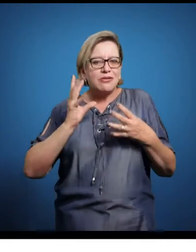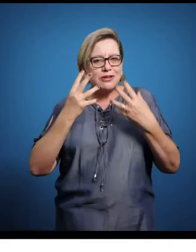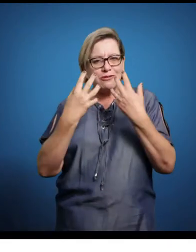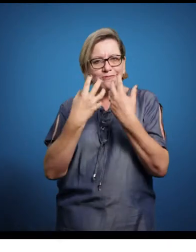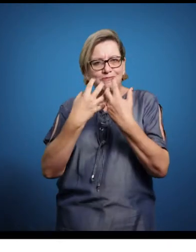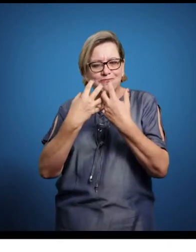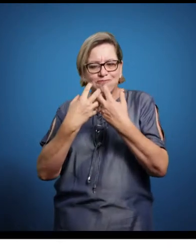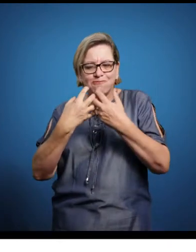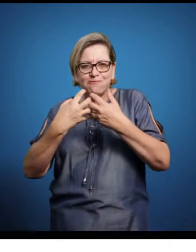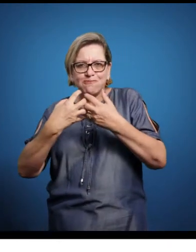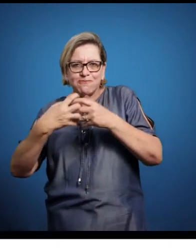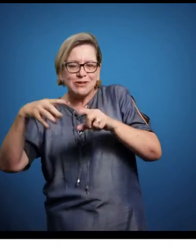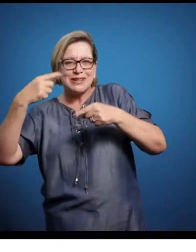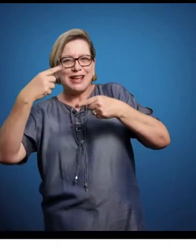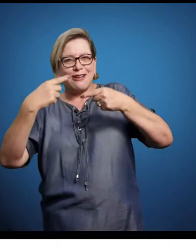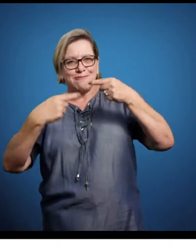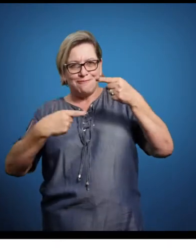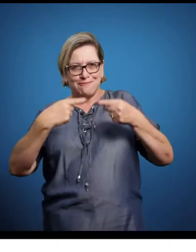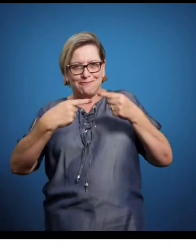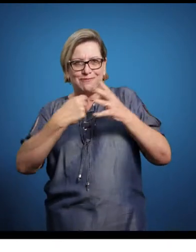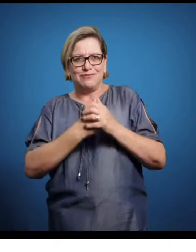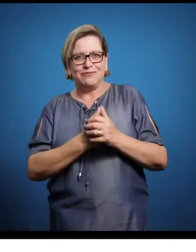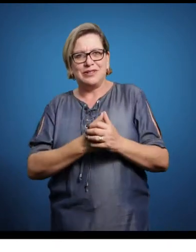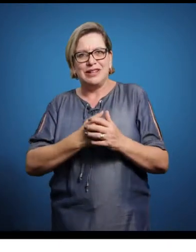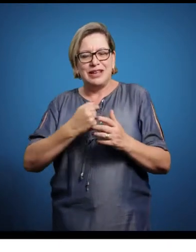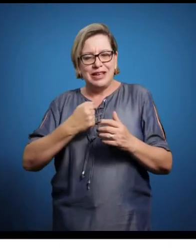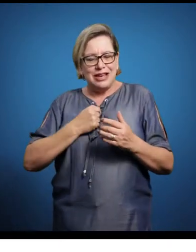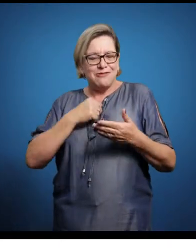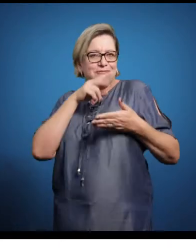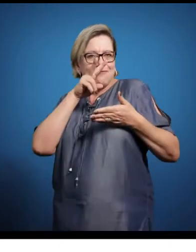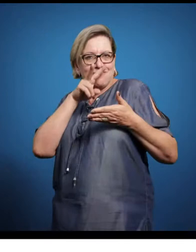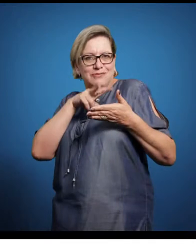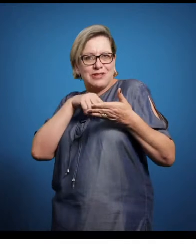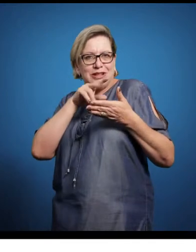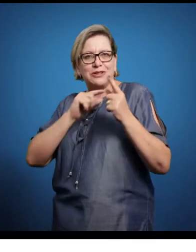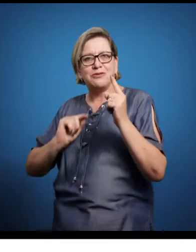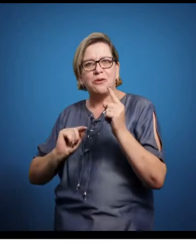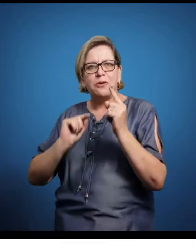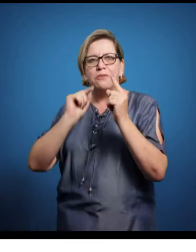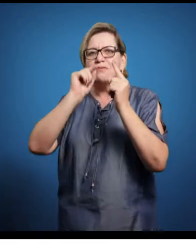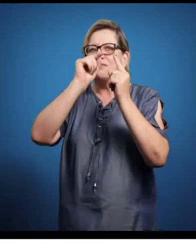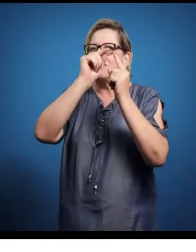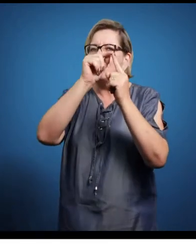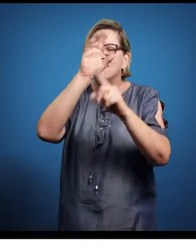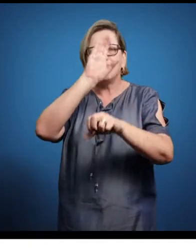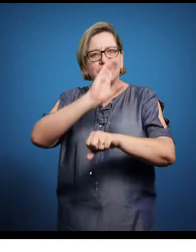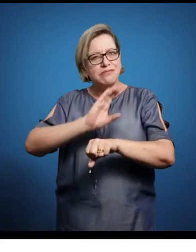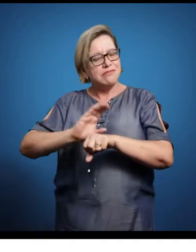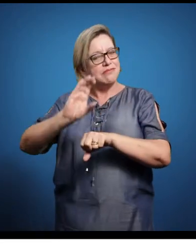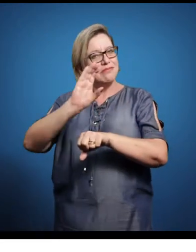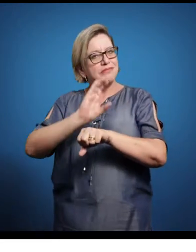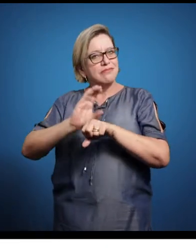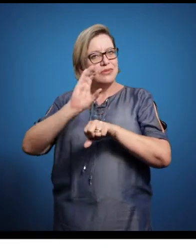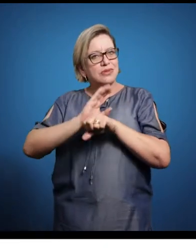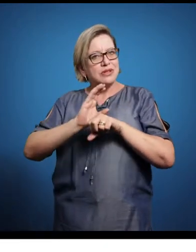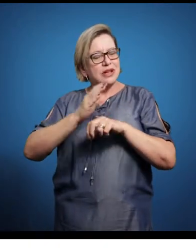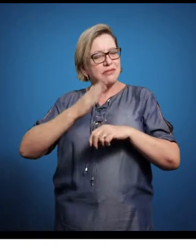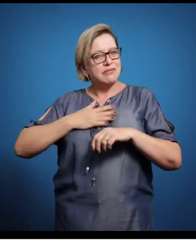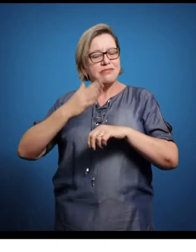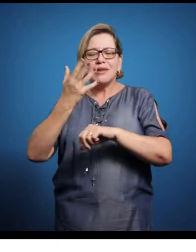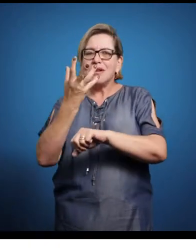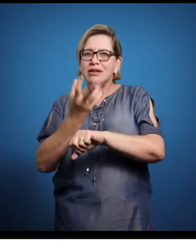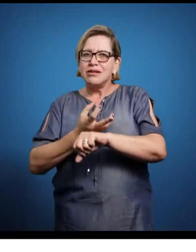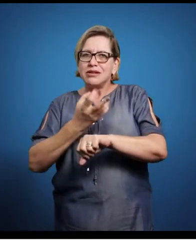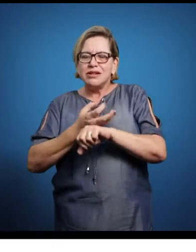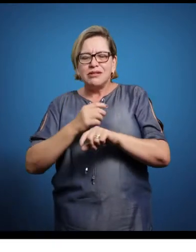do sistema político eu estava lendo o objetivo do curso e a minha disciplina vem